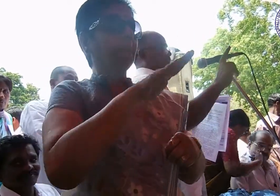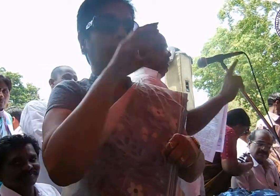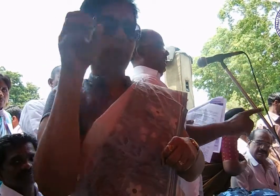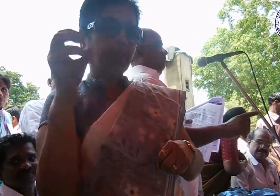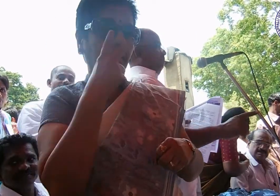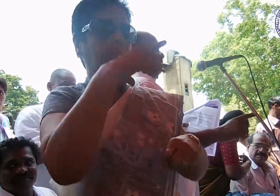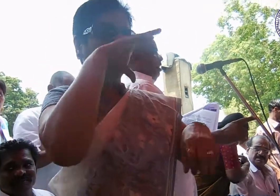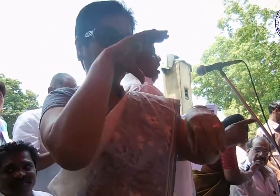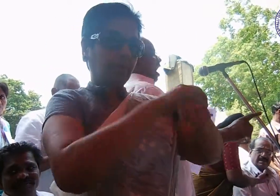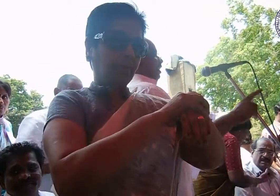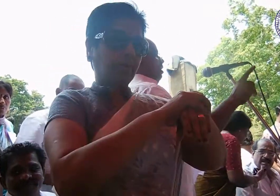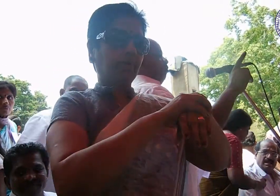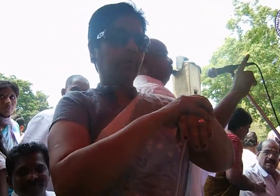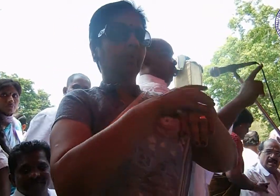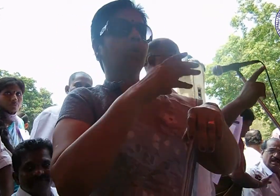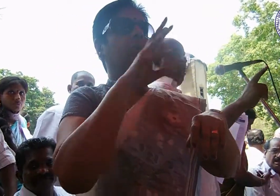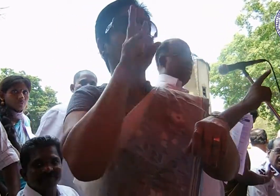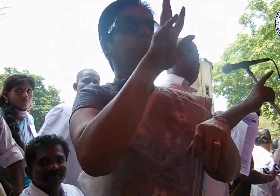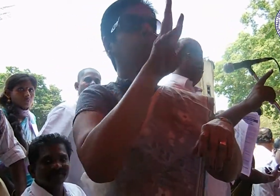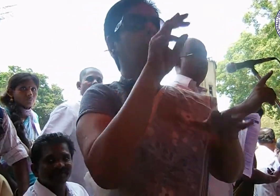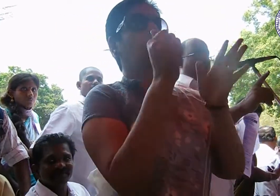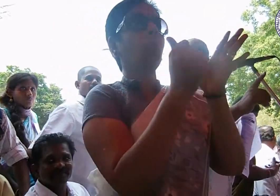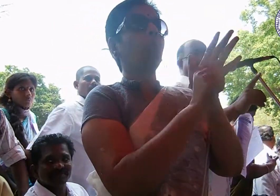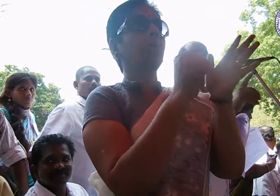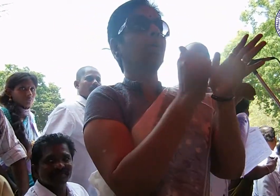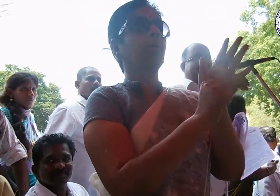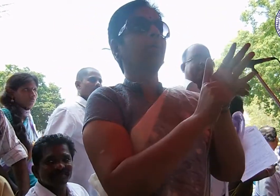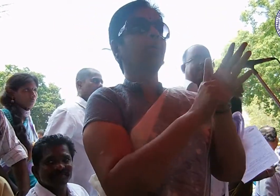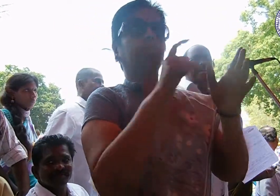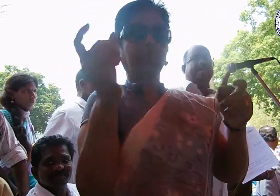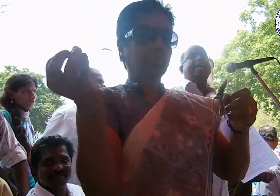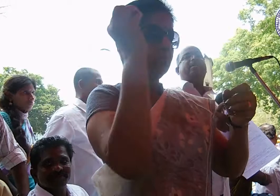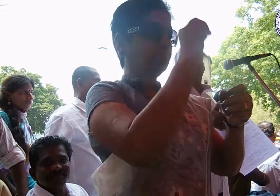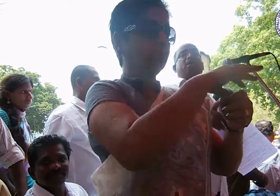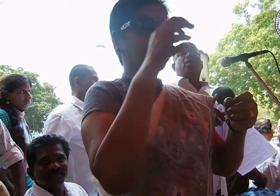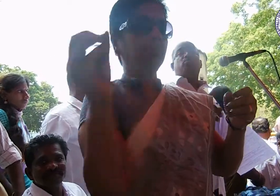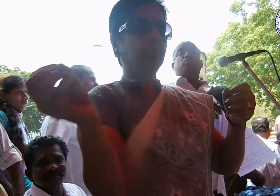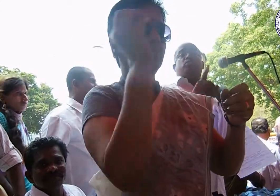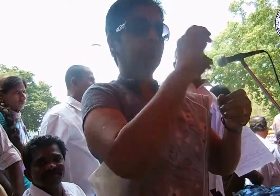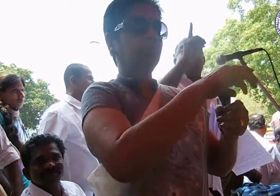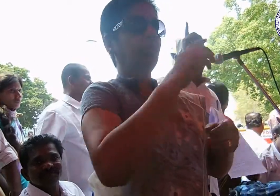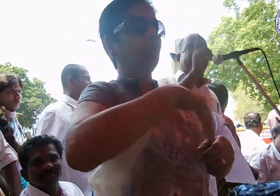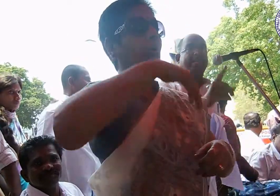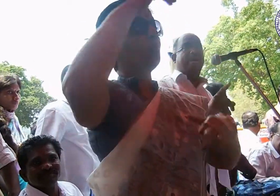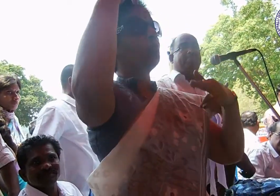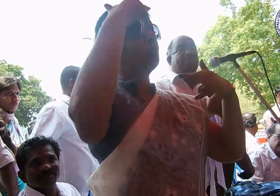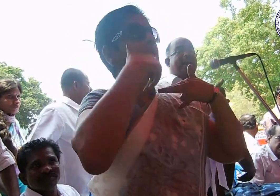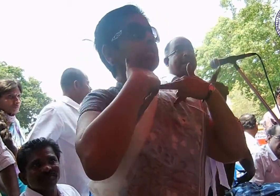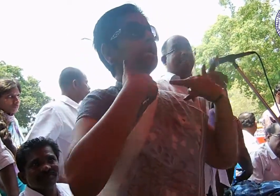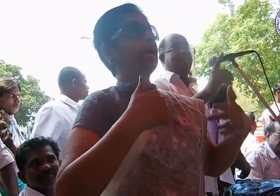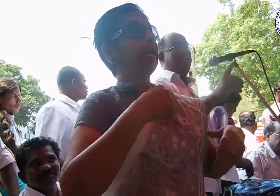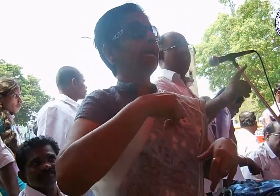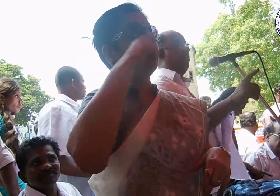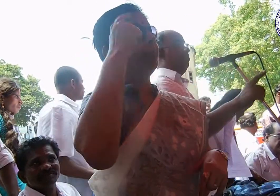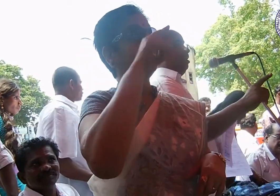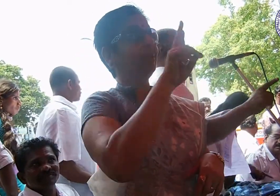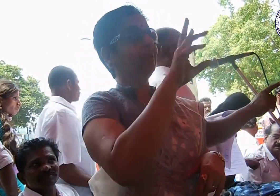கண்டுபிடிங்க அதை 3 மாதங்களுக்குள்ள நிறைவேற்றுங்கன்னு உச்சநீதிமன்றம் கடந்த 2013 ஆம் ஆண்டு